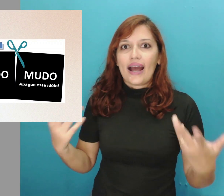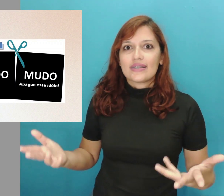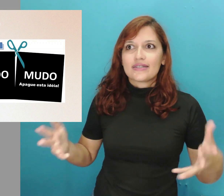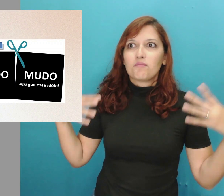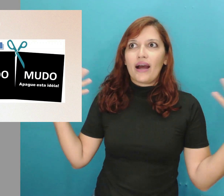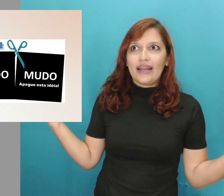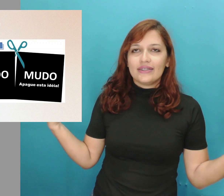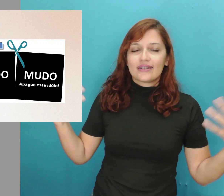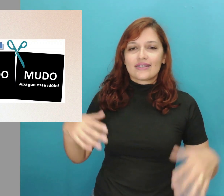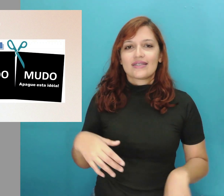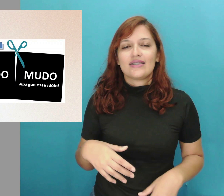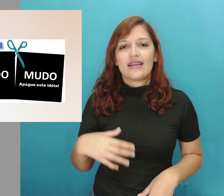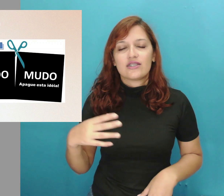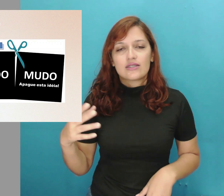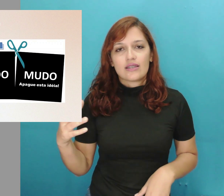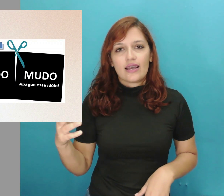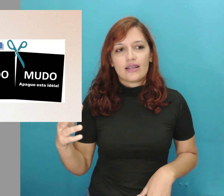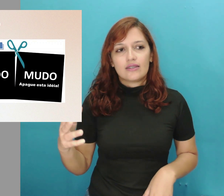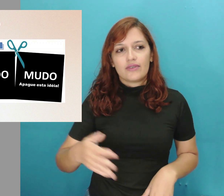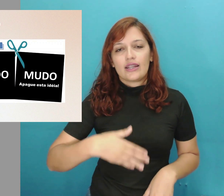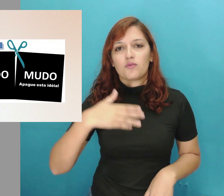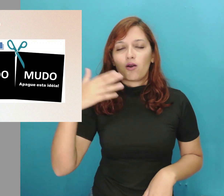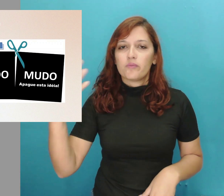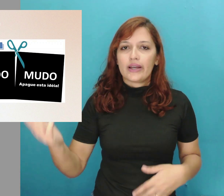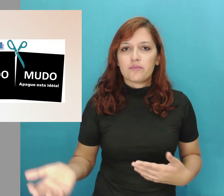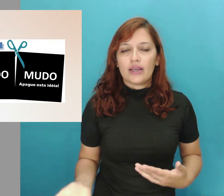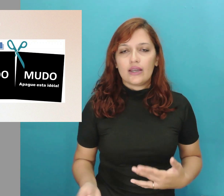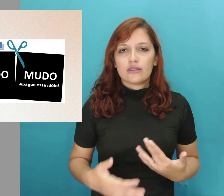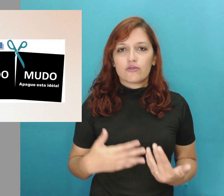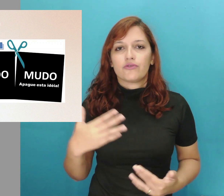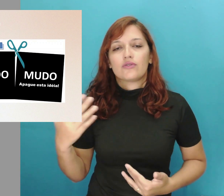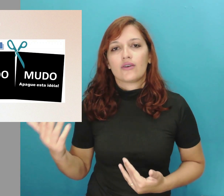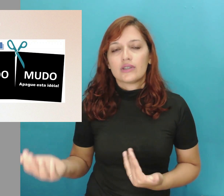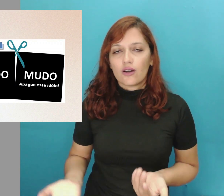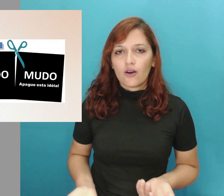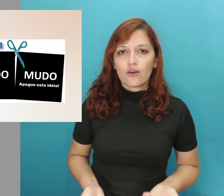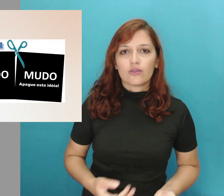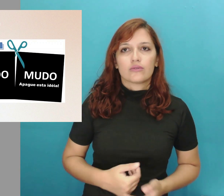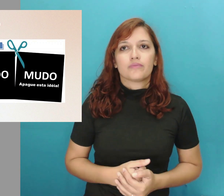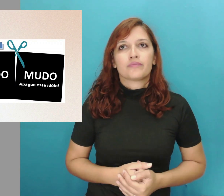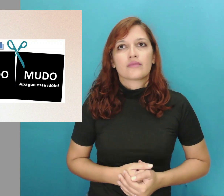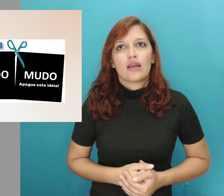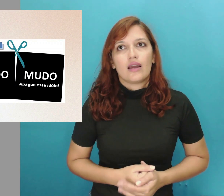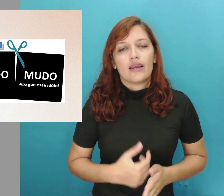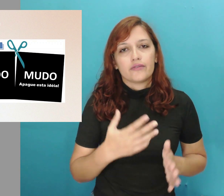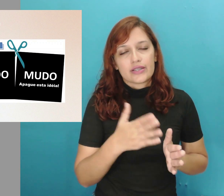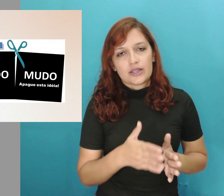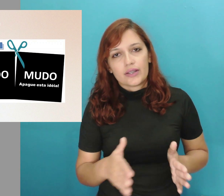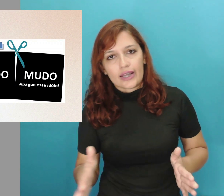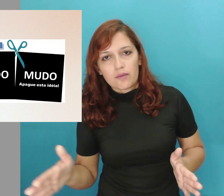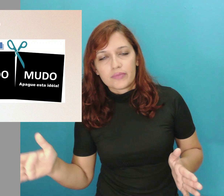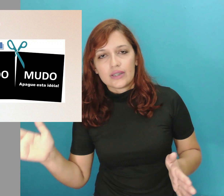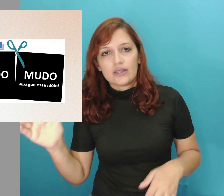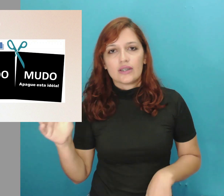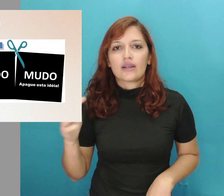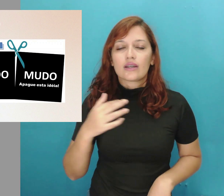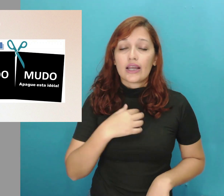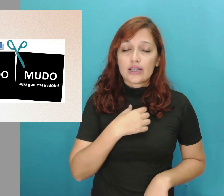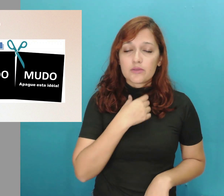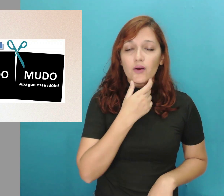mas também, se eles tiverem um acompanhamento, fonoaudiólogo, fazendo a terapia, eles